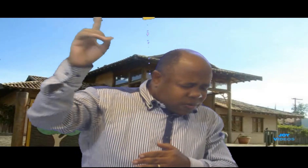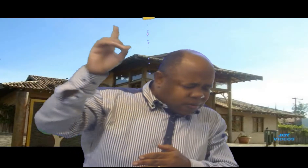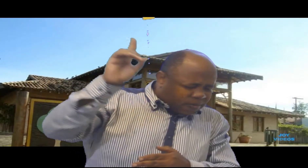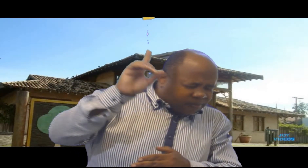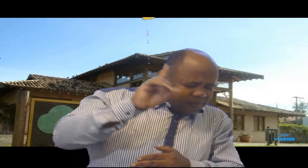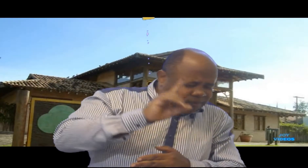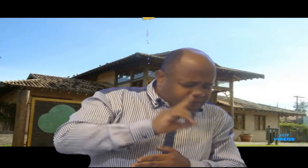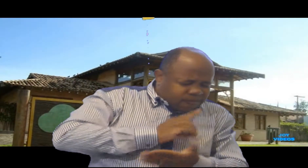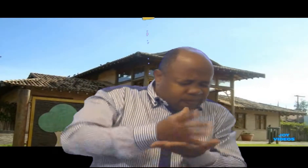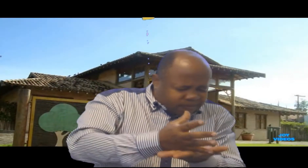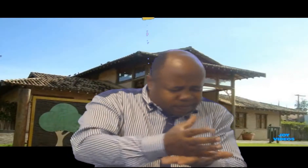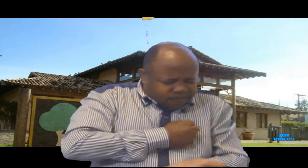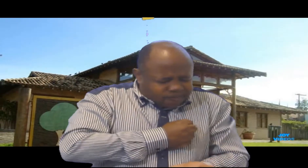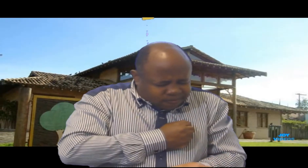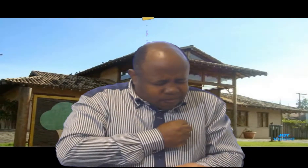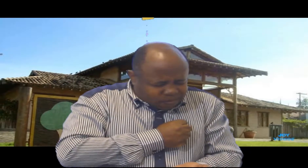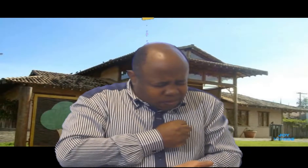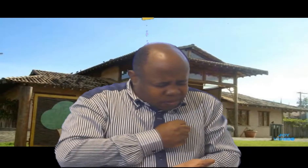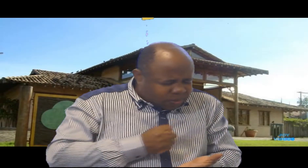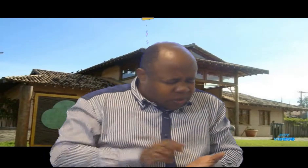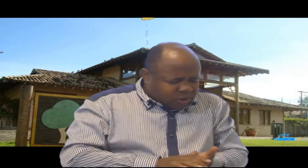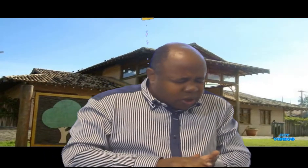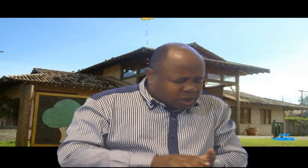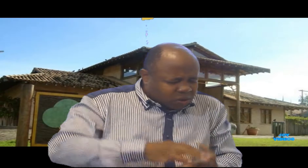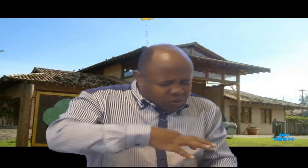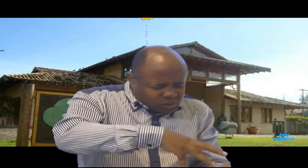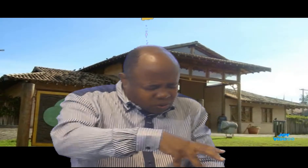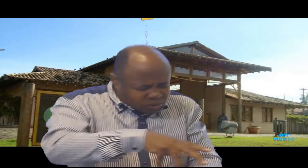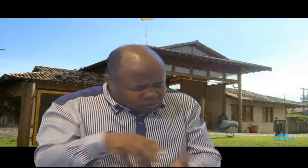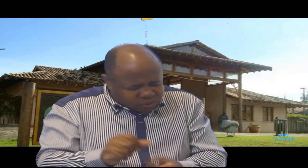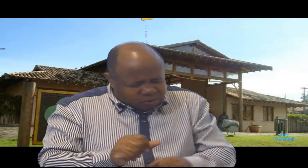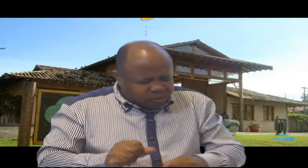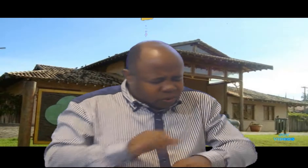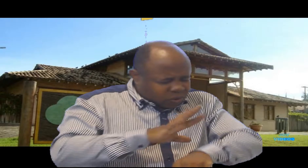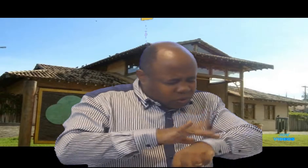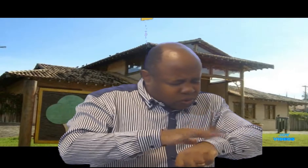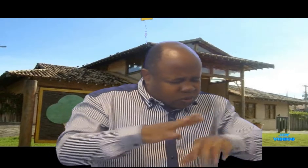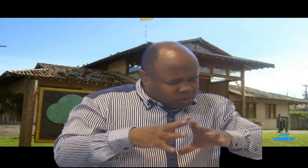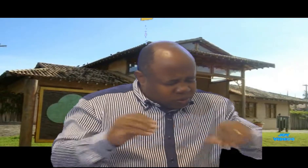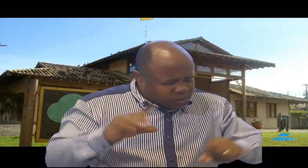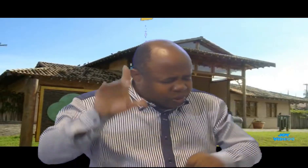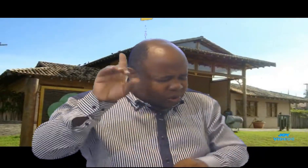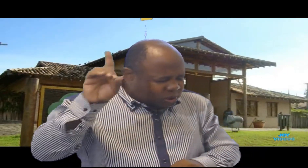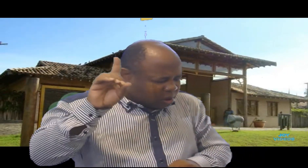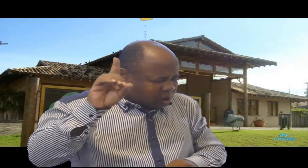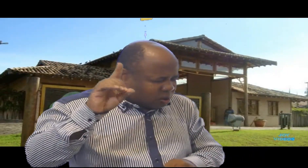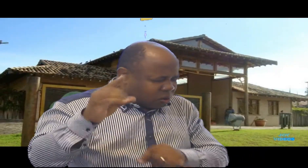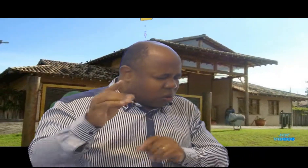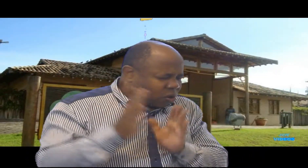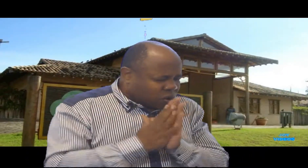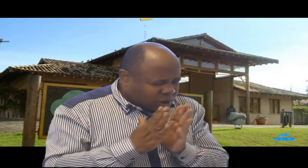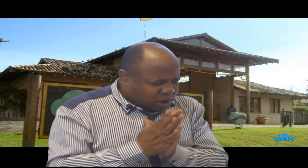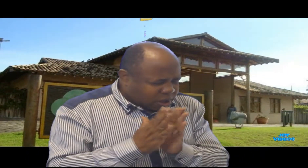socorrerá, sarará a terra, o Senhor vai ouvir nossas orações, o Senhor vai intervir na história, como já